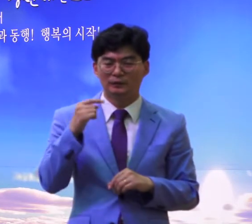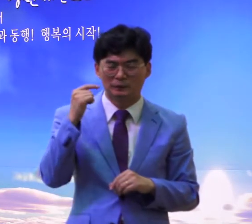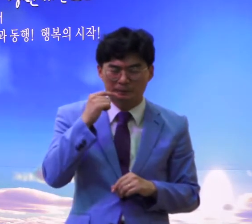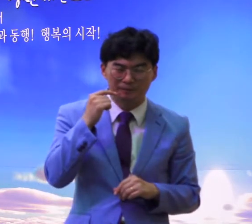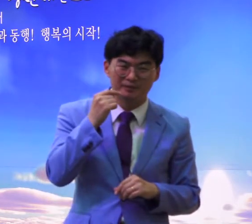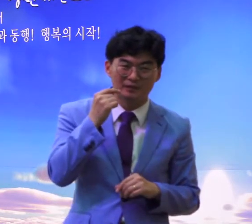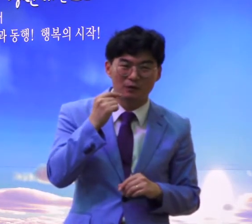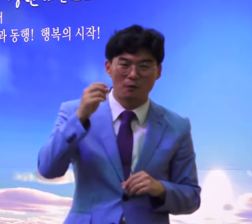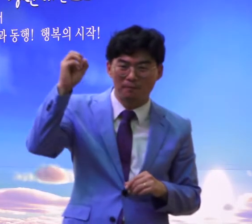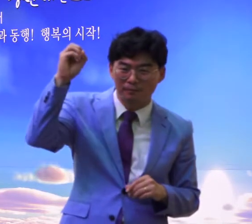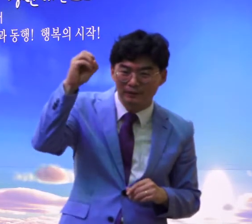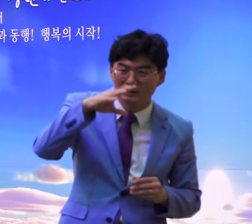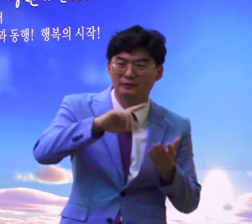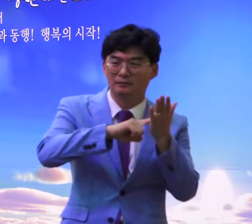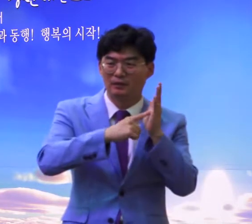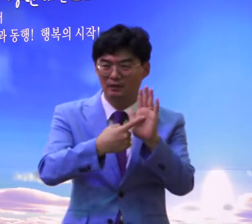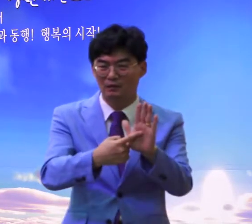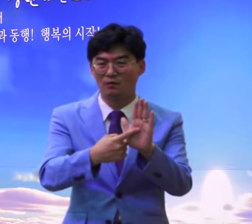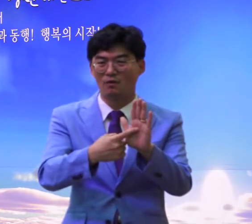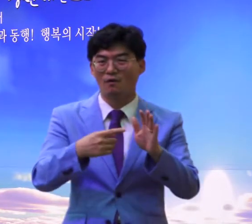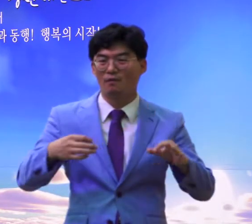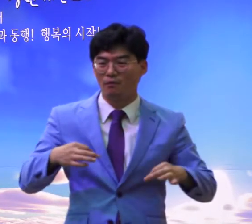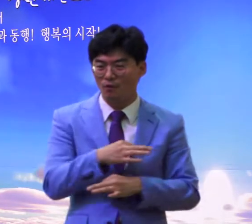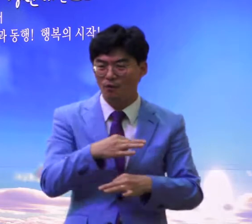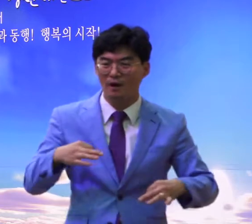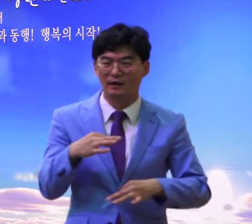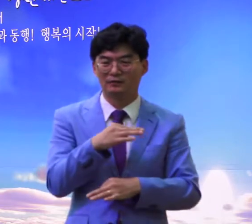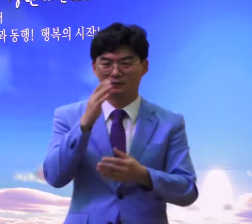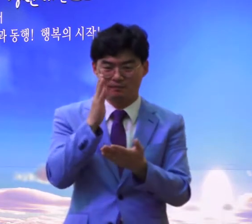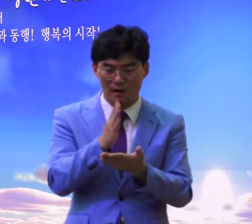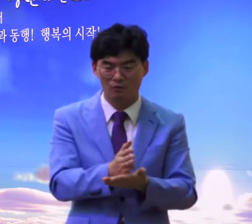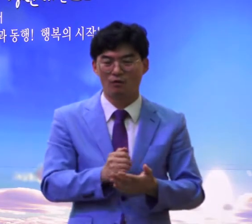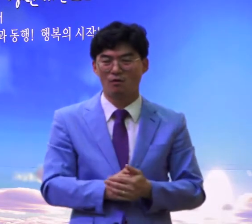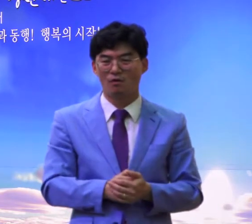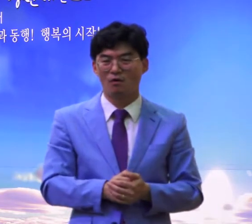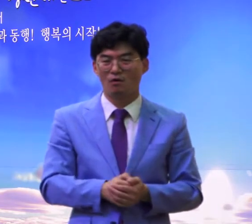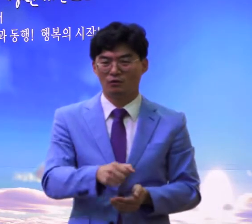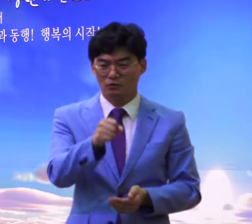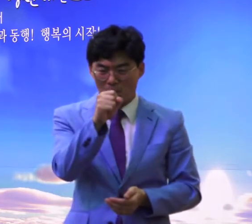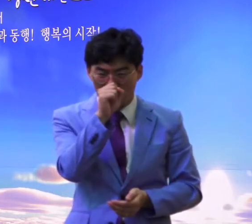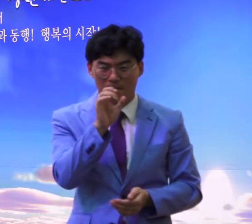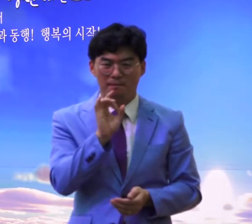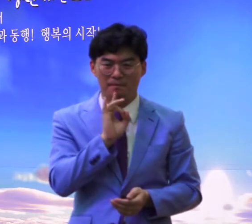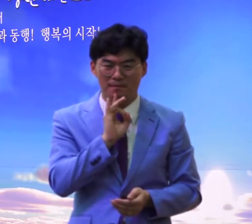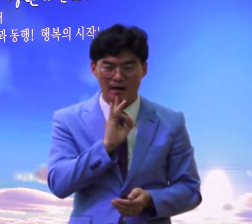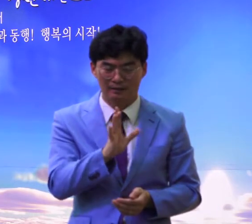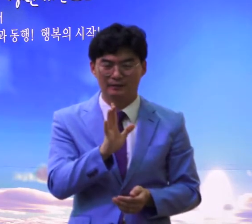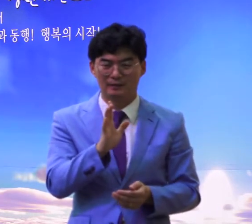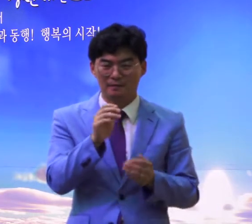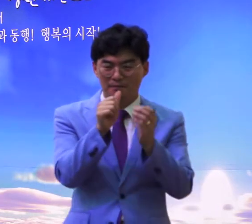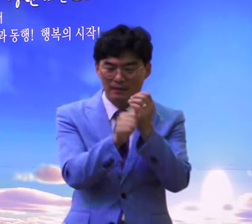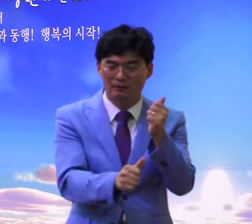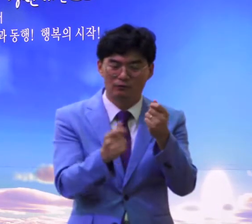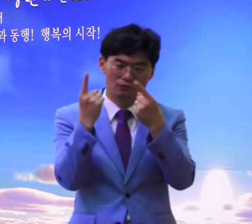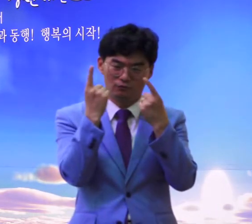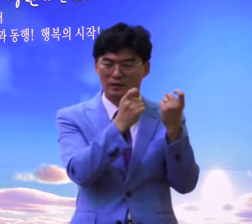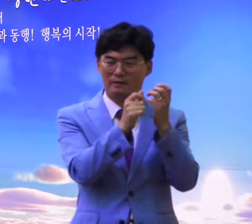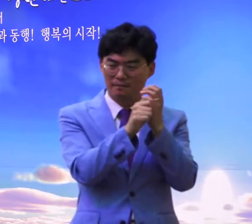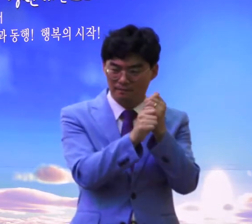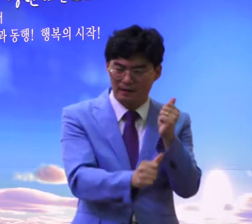드러내어 부끄러움이 없어야 합니다. 중간지대에서 좋은 것만 바라고 취한다면 세상에 속한